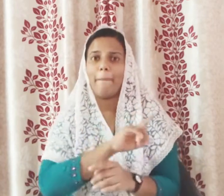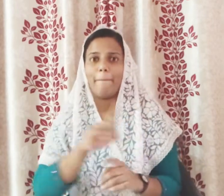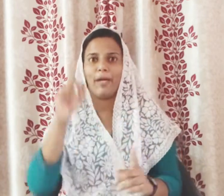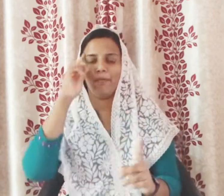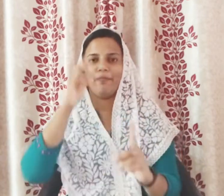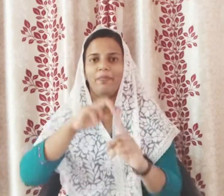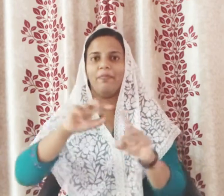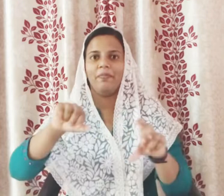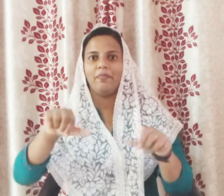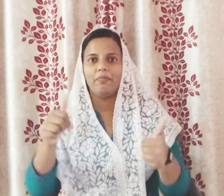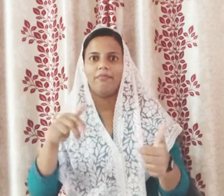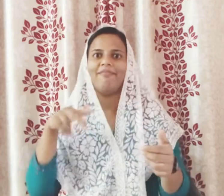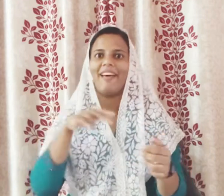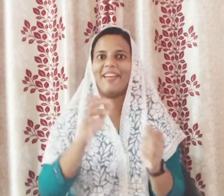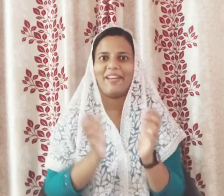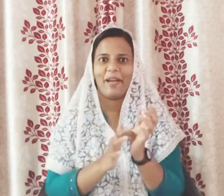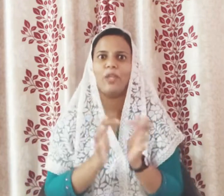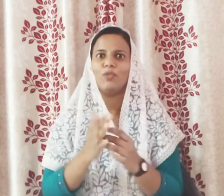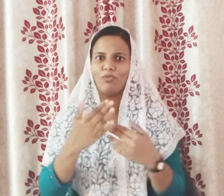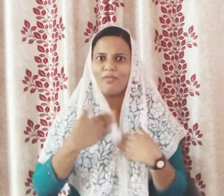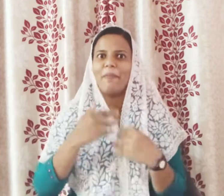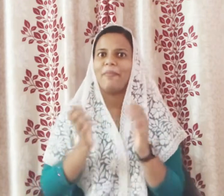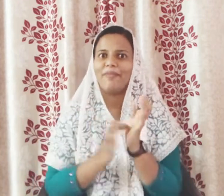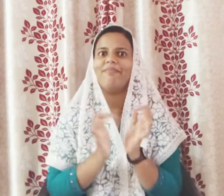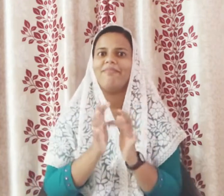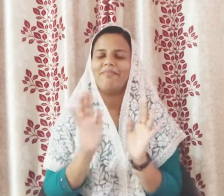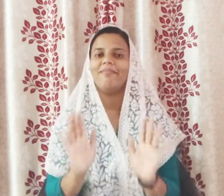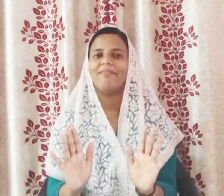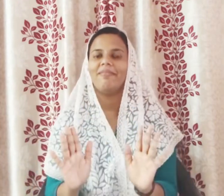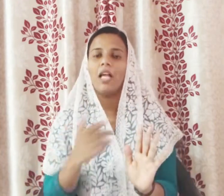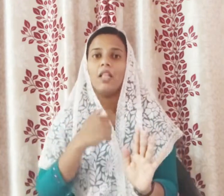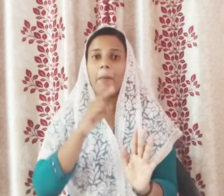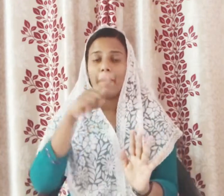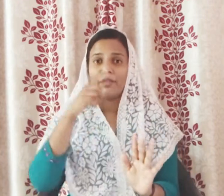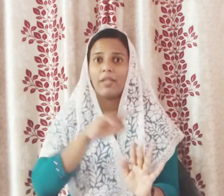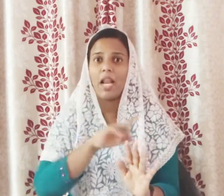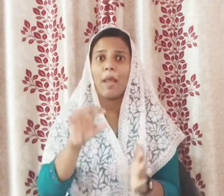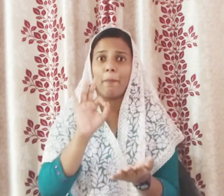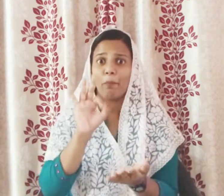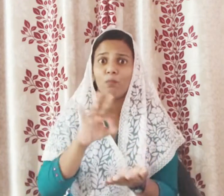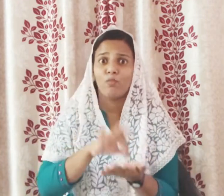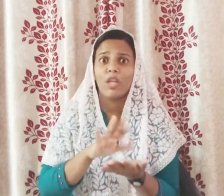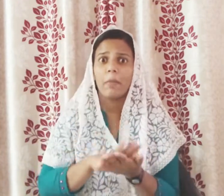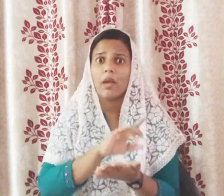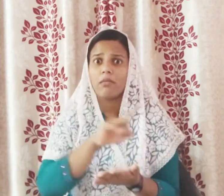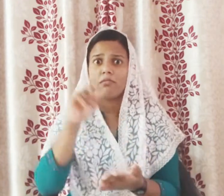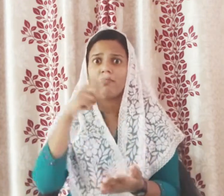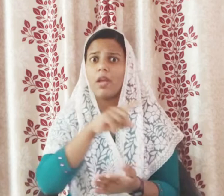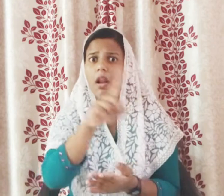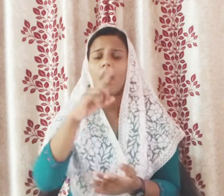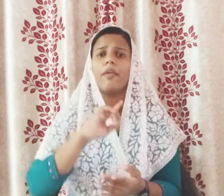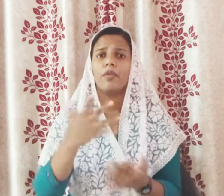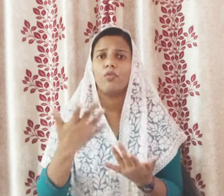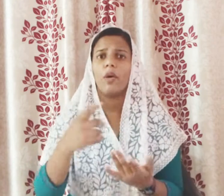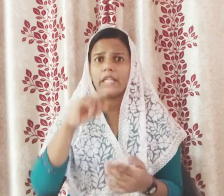എപ്പോഴും ജയോത്സവമായി നടത്തുന്ന ദൈവമാണ് നമ്മുടെ ദൈവം. നമ്മുടെ ജീവിതം, പുതിയ നിയമവിശ്വാസിയുടെ ജീവിതം പരാജയത്തിൻ്റെ